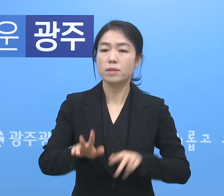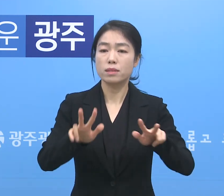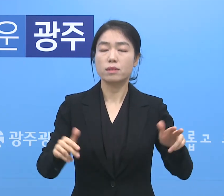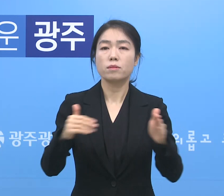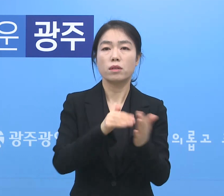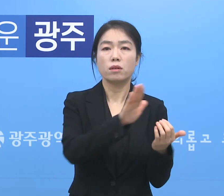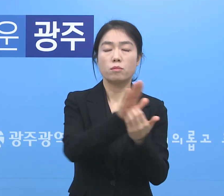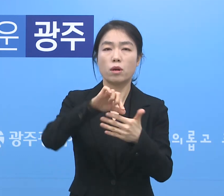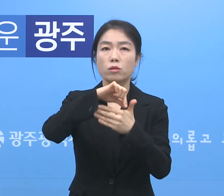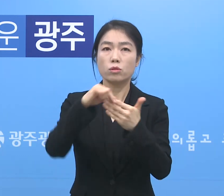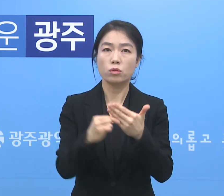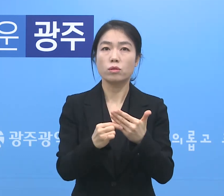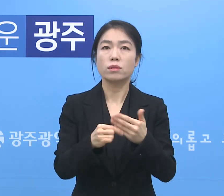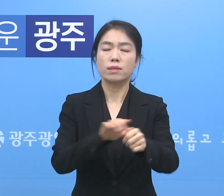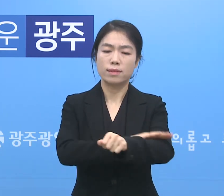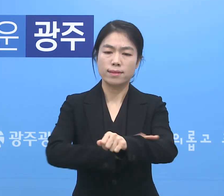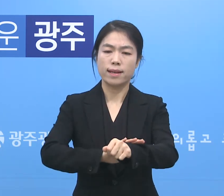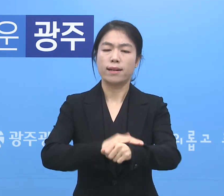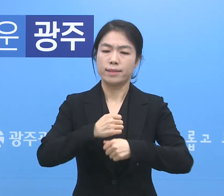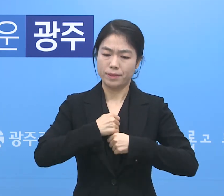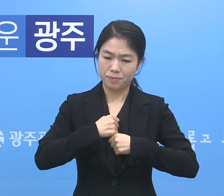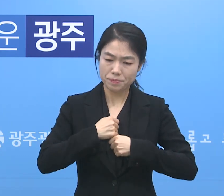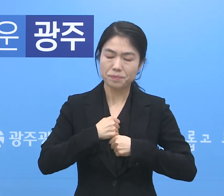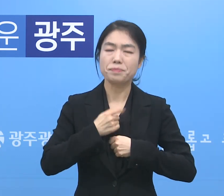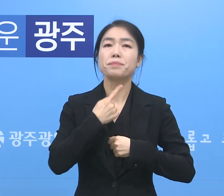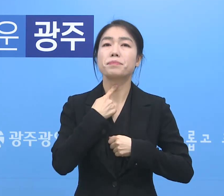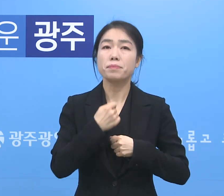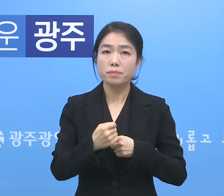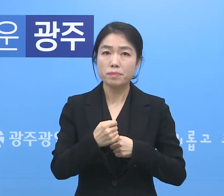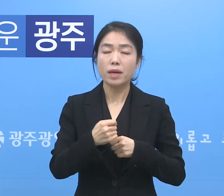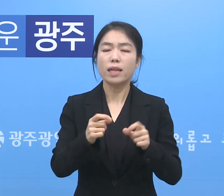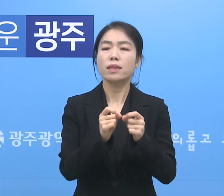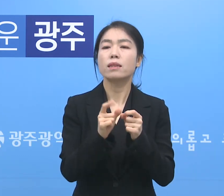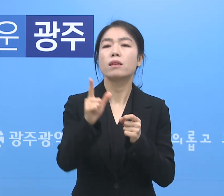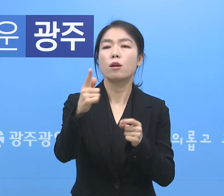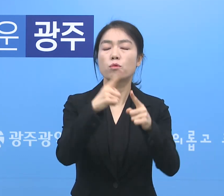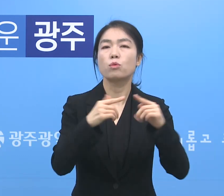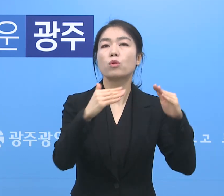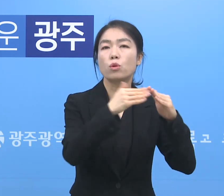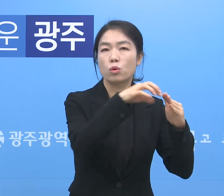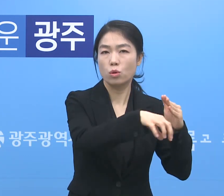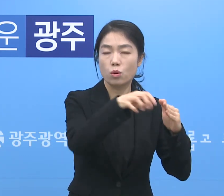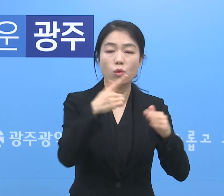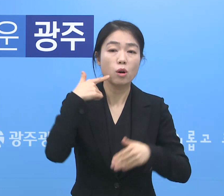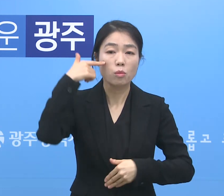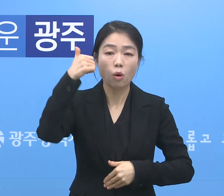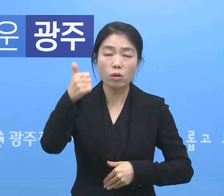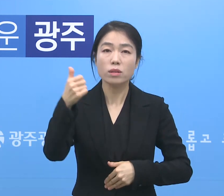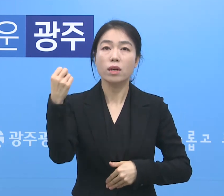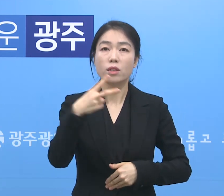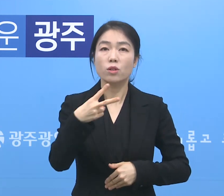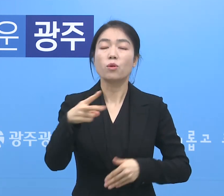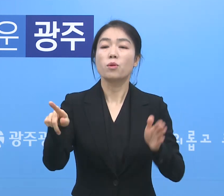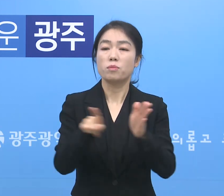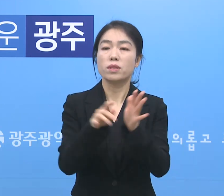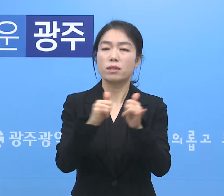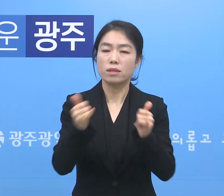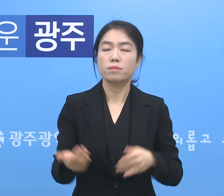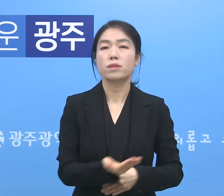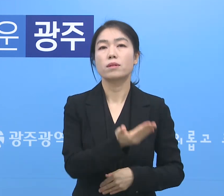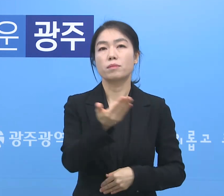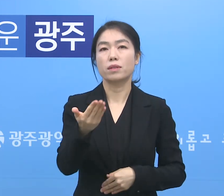그간 방역수칙을 성실하게 지켜주고 계시는 대부분의 교회와 목사님 그리고